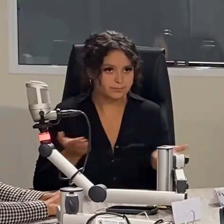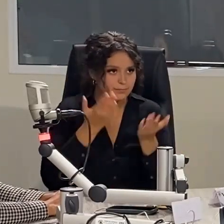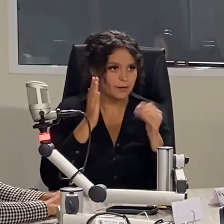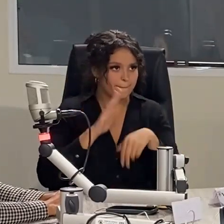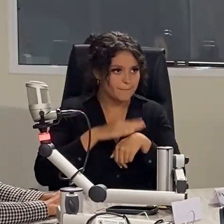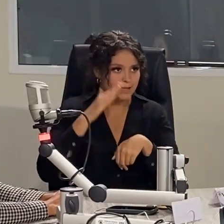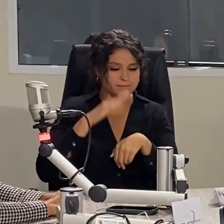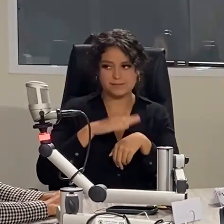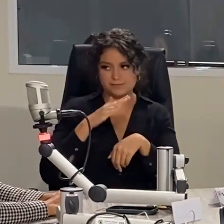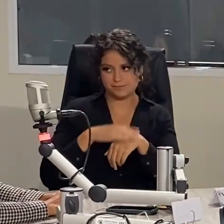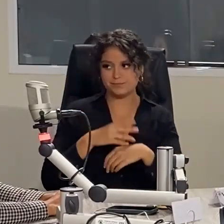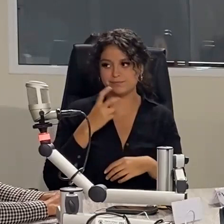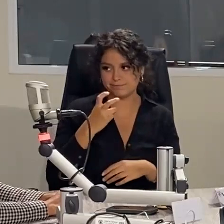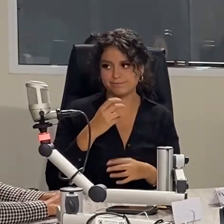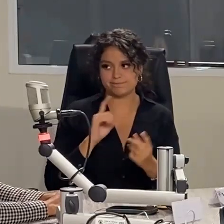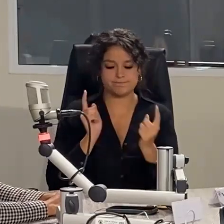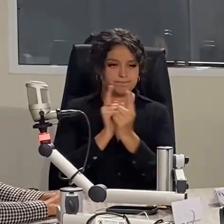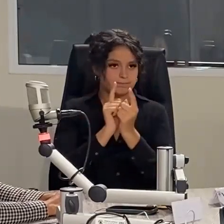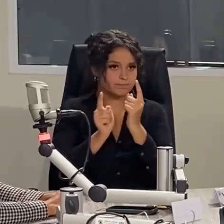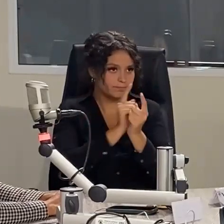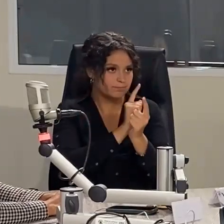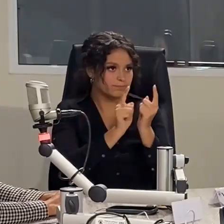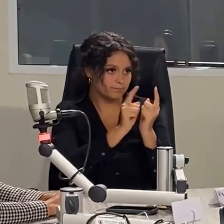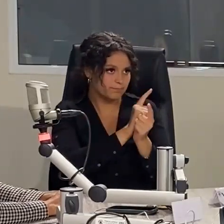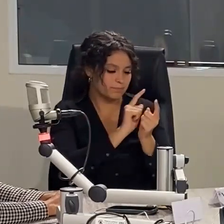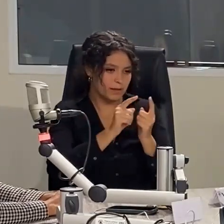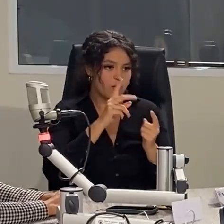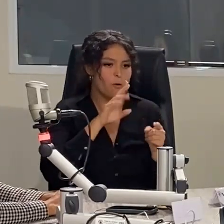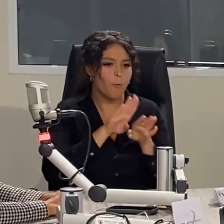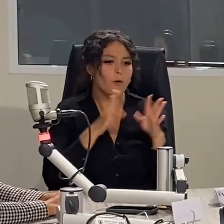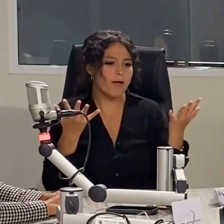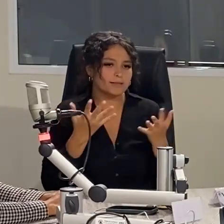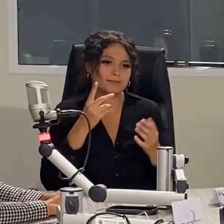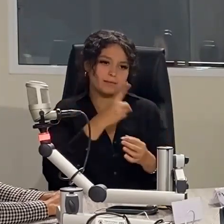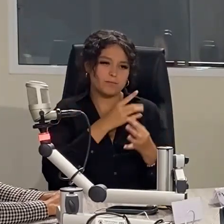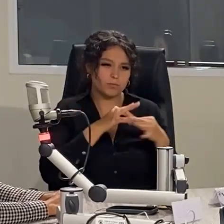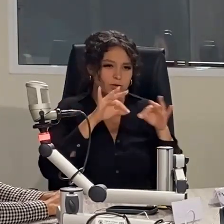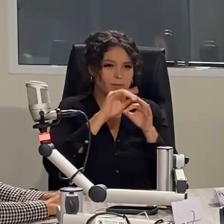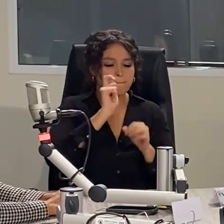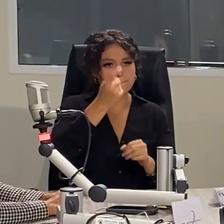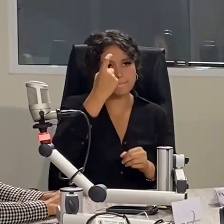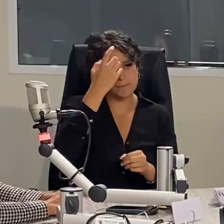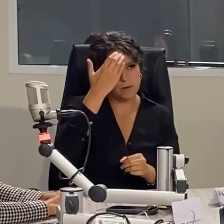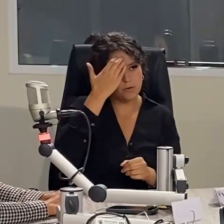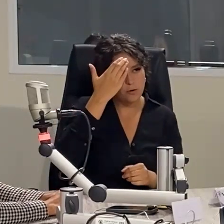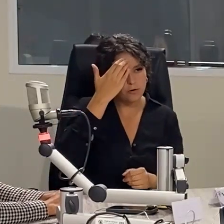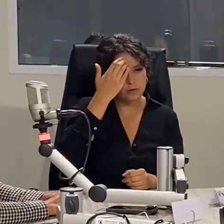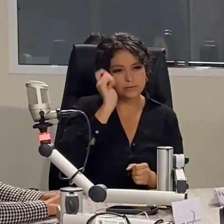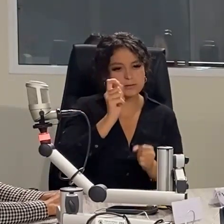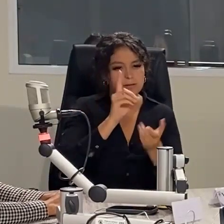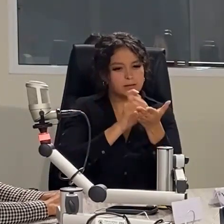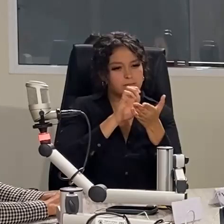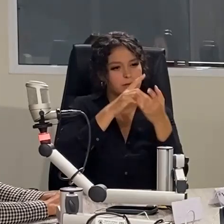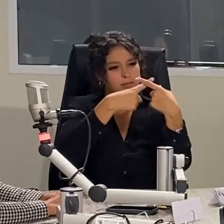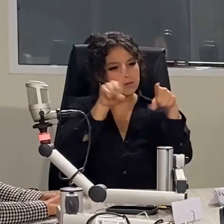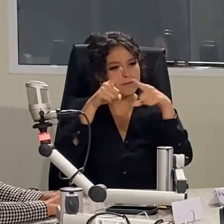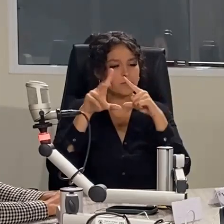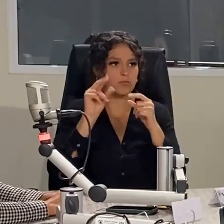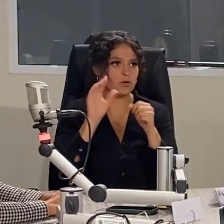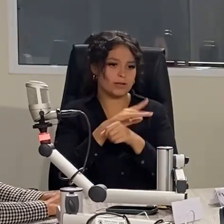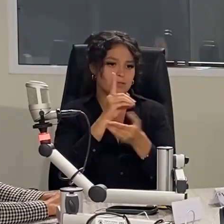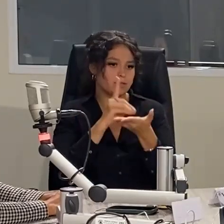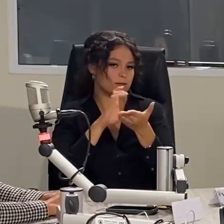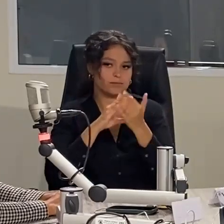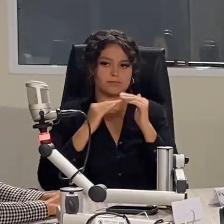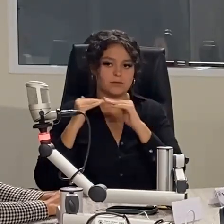convivencia. Yo los invito a la sociedad a que no tengan miedo de convivir con una persona con discapacidad, que